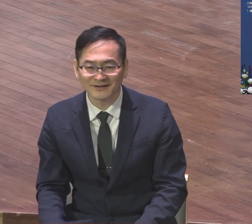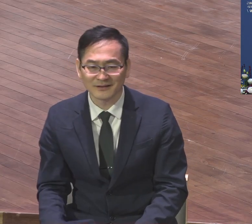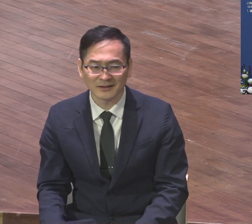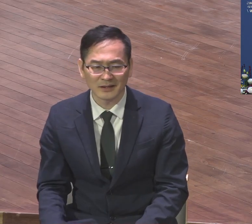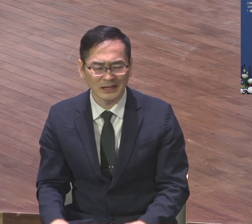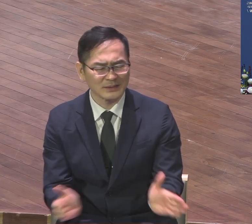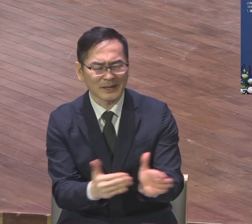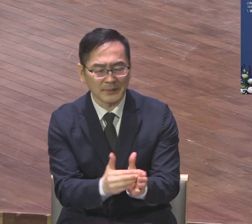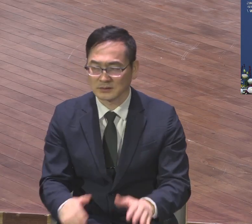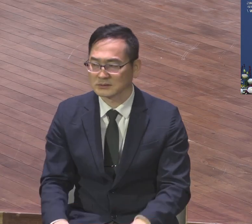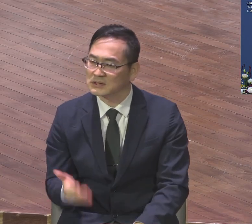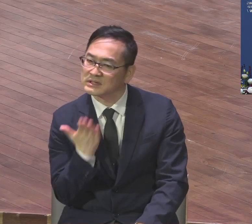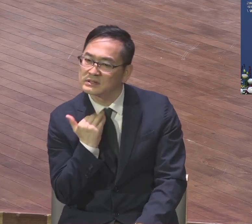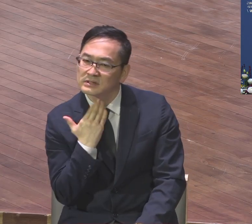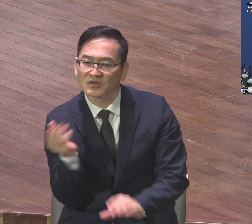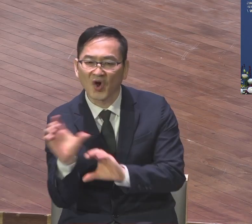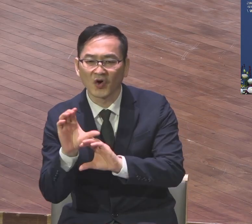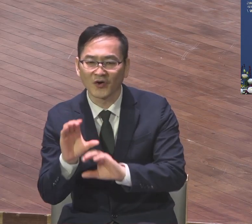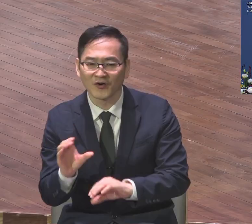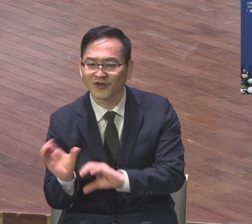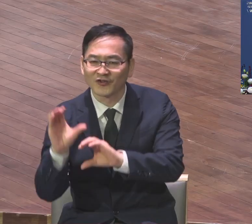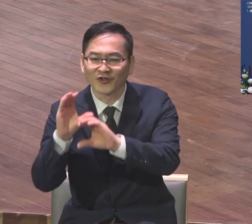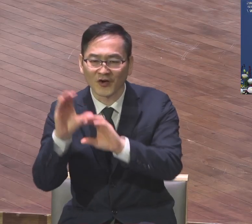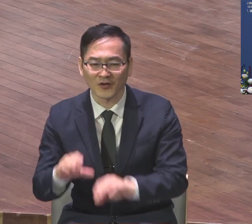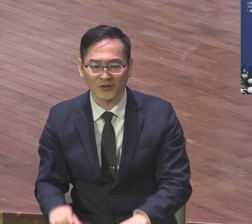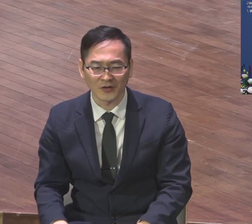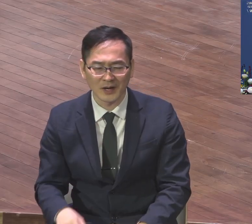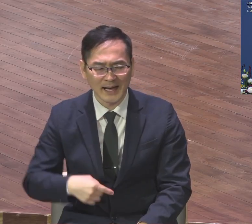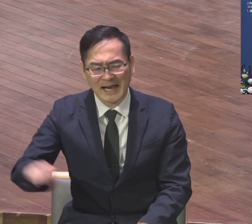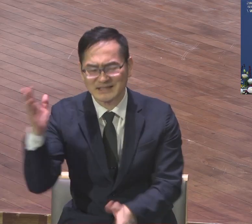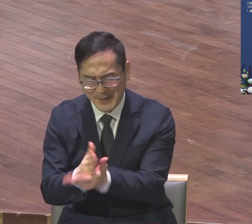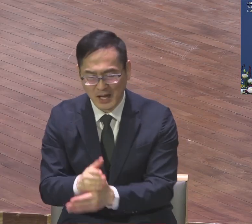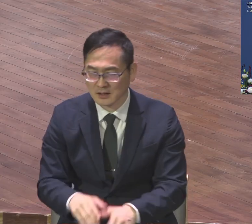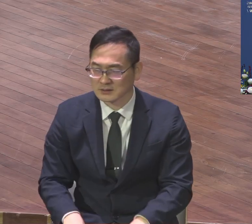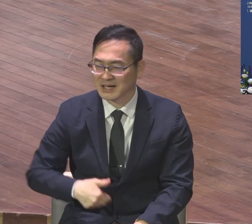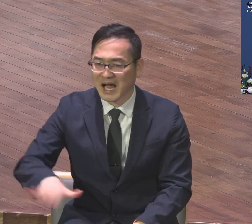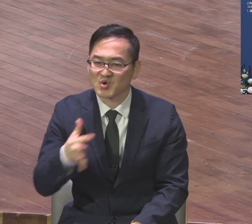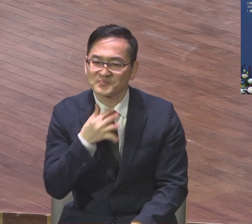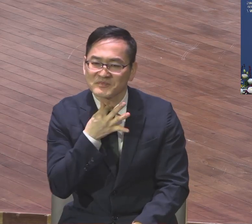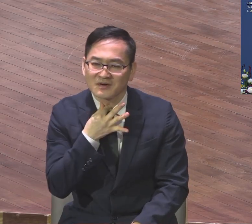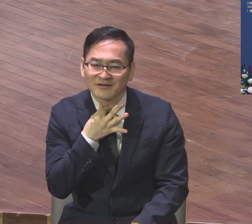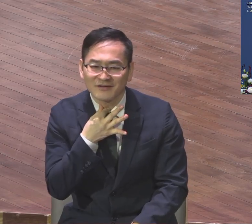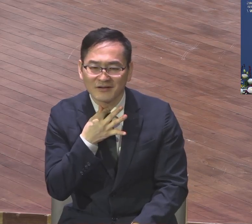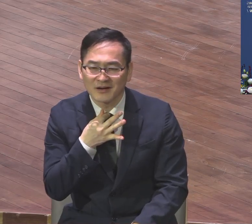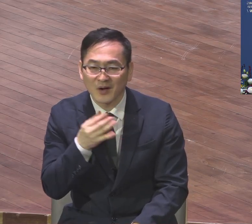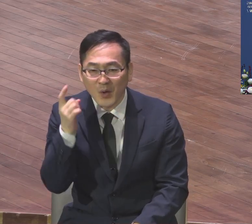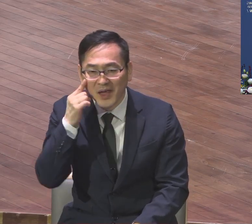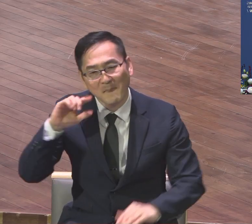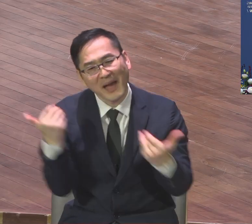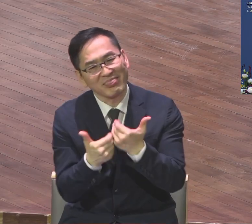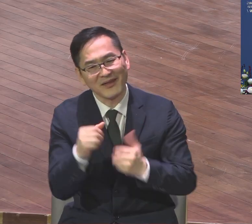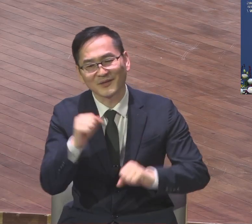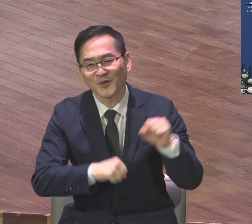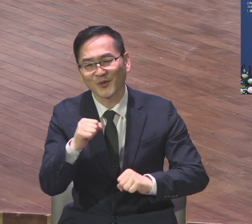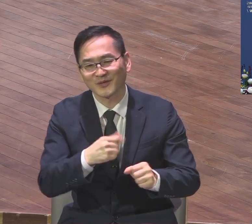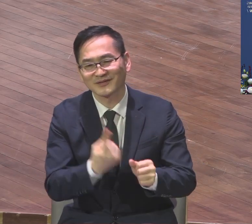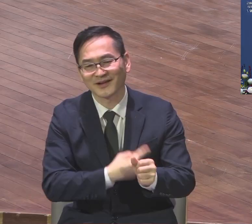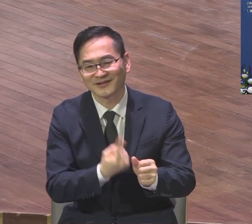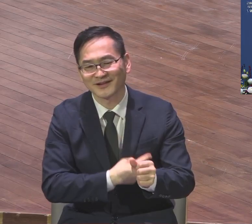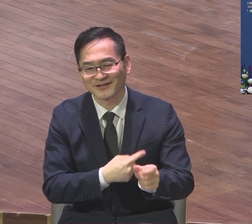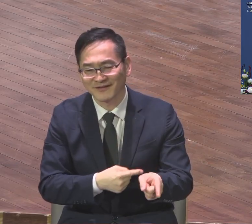싶어. 가지 말라 하면 더 가고 싶어. 희한하죠, 인간의 심리가. 사탄이 이걸 파고드는